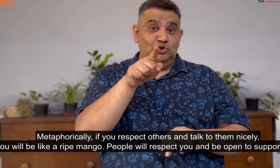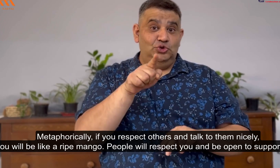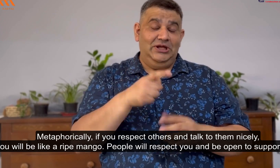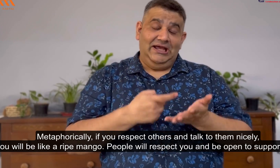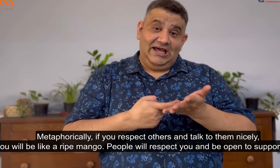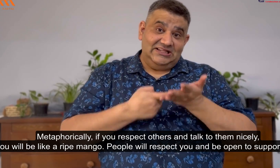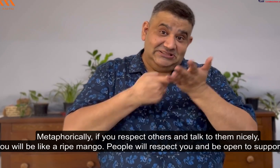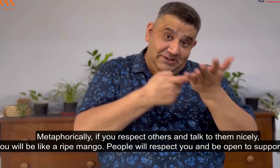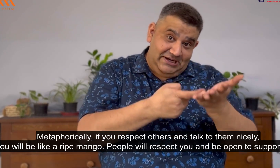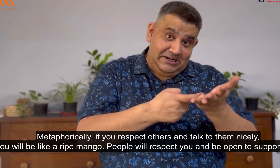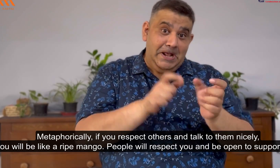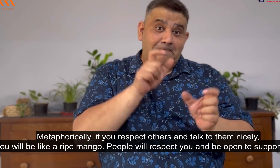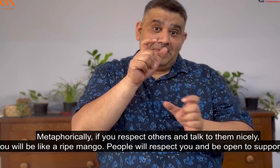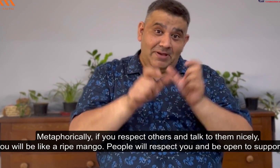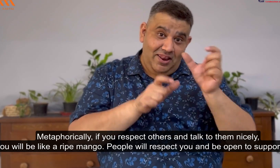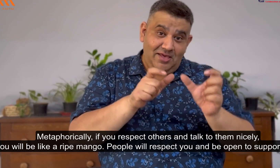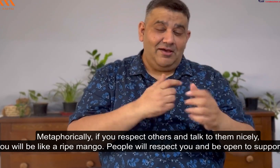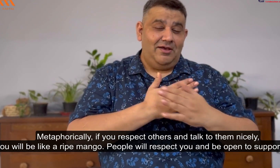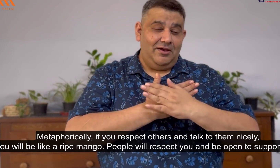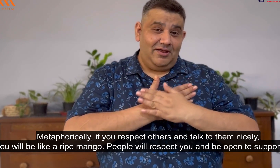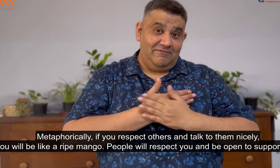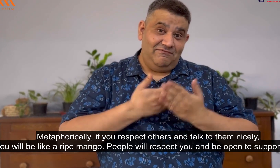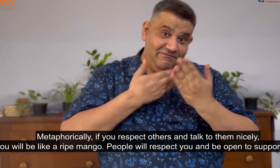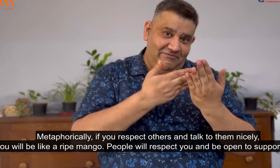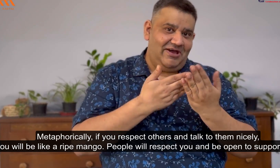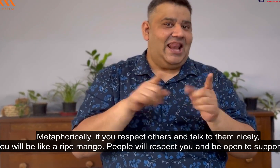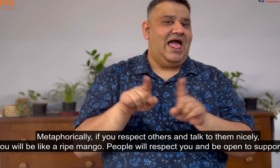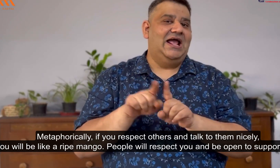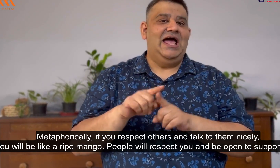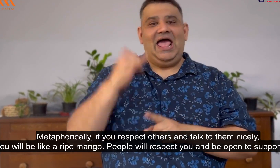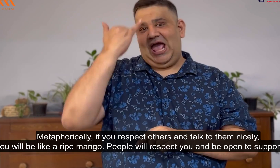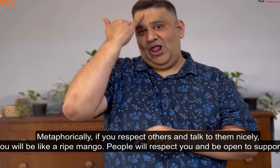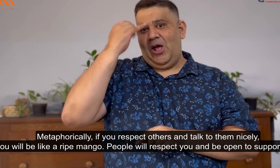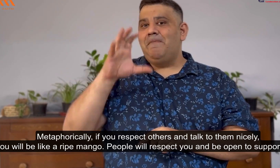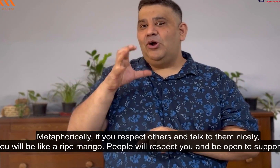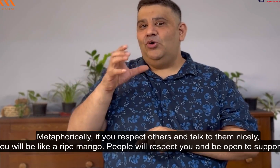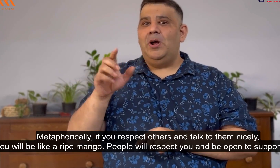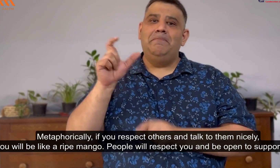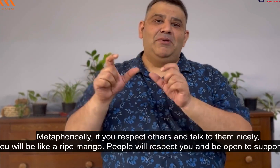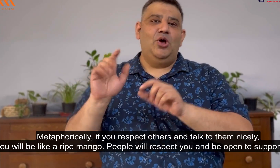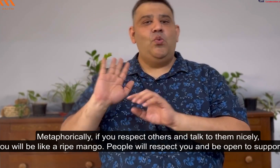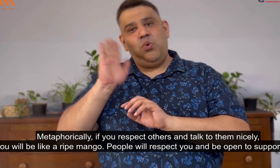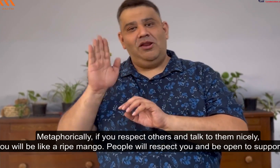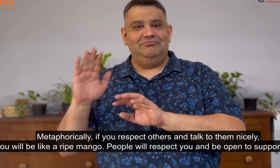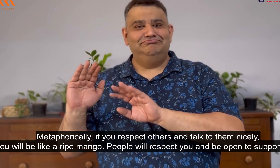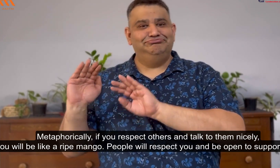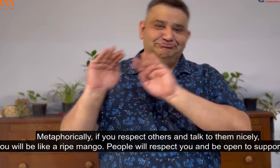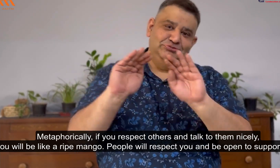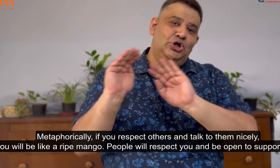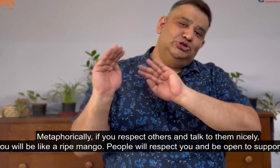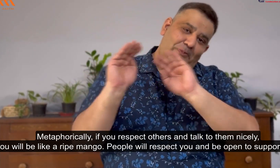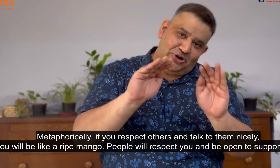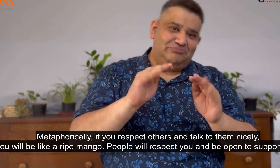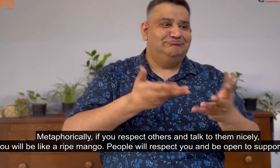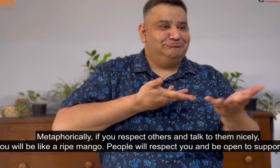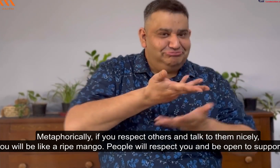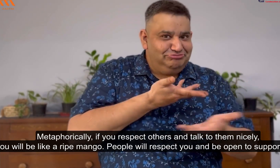प्रतीकात्मक रूप से, यदि आप दूसरों का सम्मान करते हैं और उनसे अच्छे से बात करते हैं तो आप पक्के आम की तरह होंगे। लोग